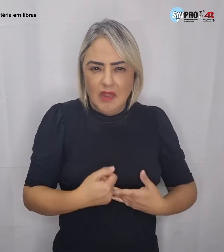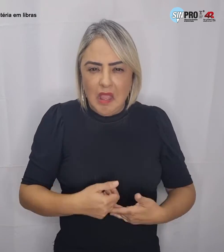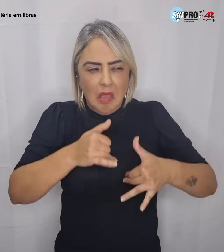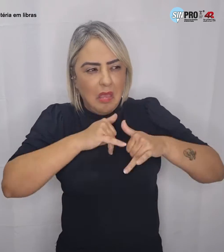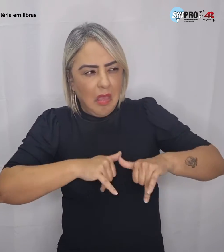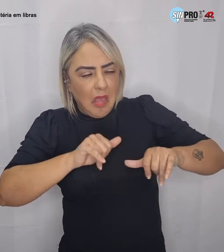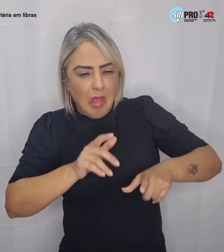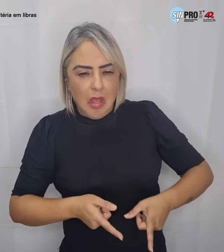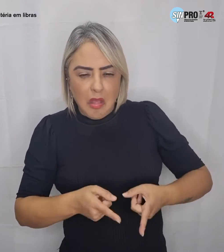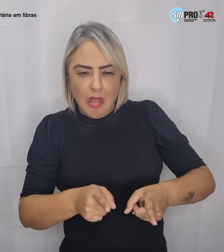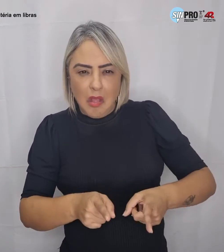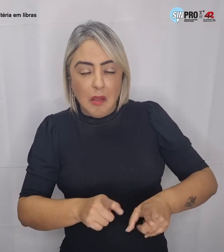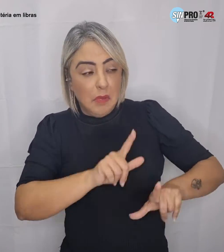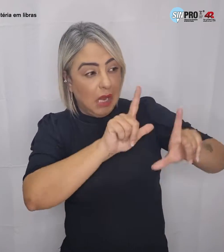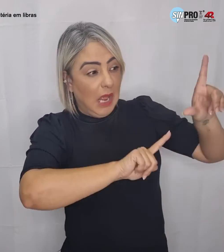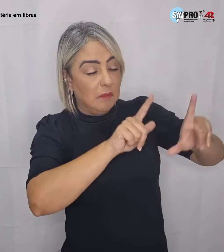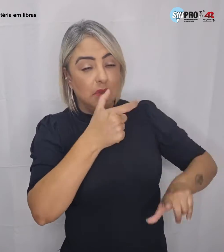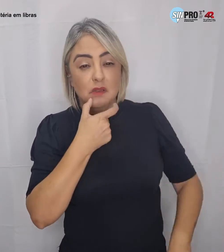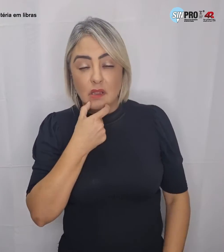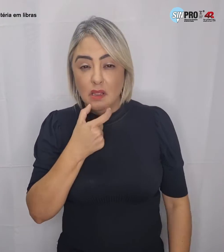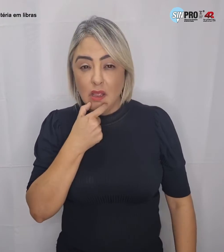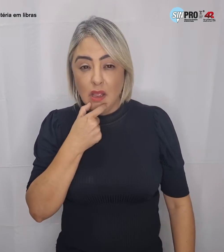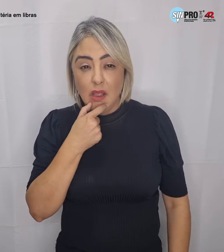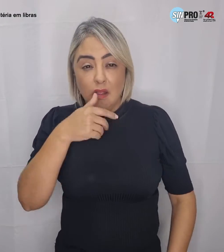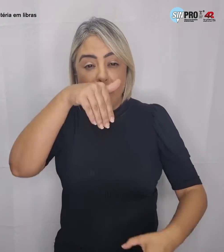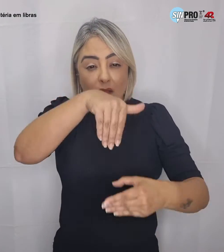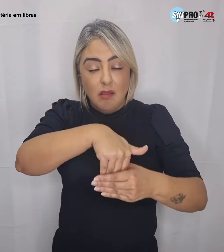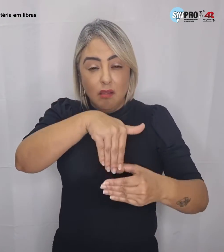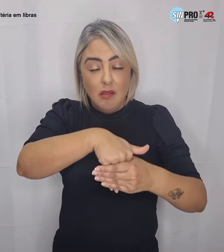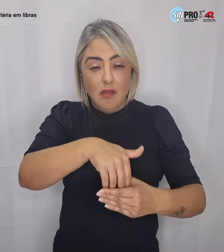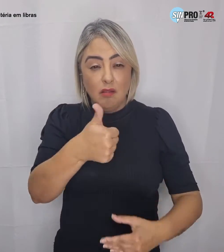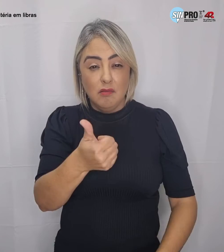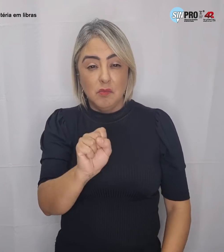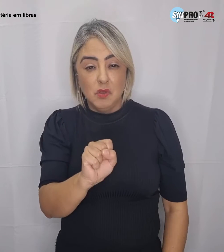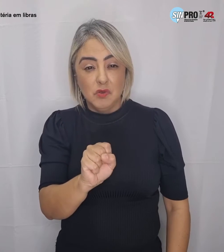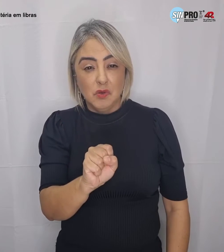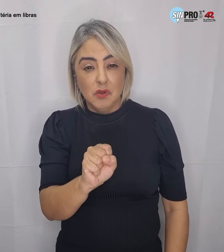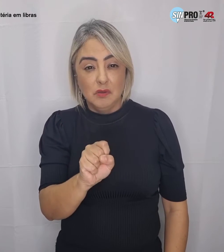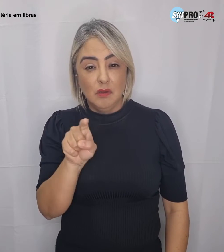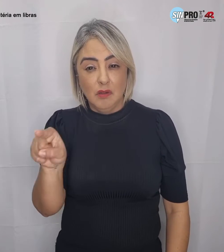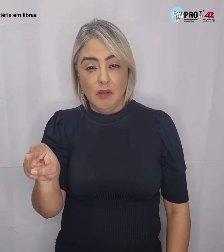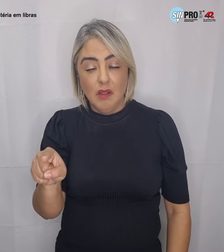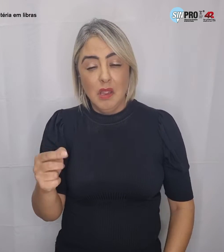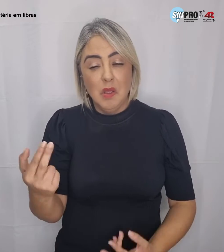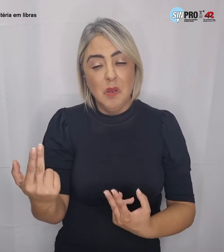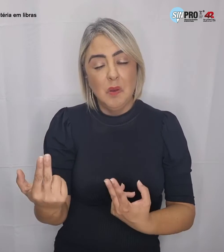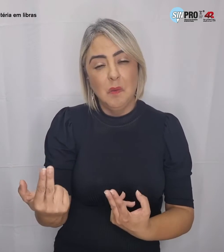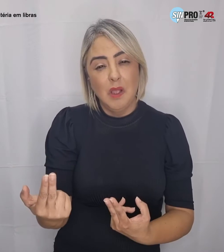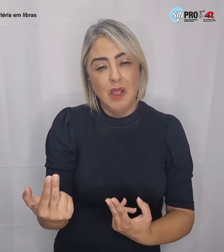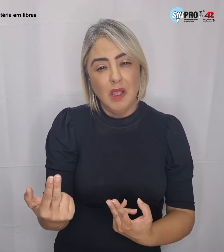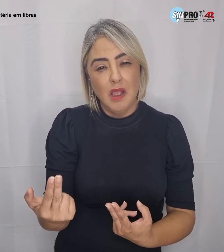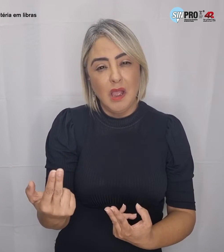Apregoados pela mídia liberal para eleger em 2018 os mesmos